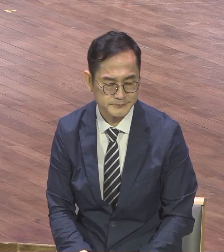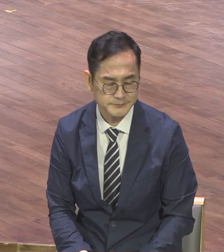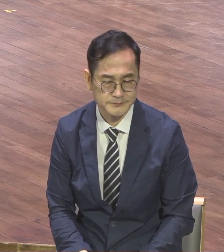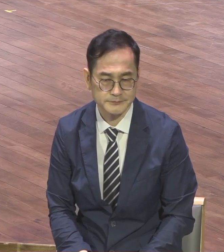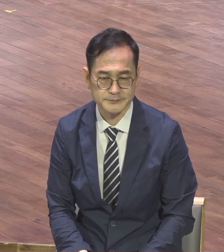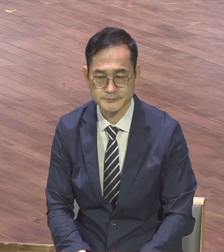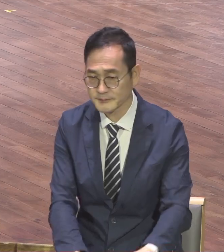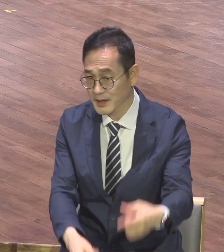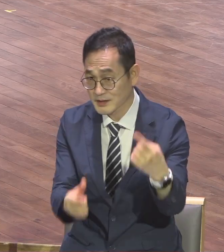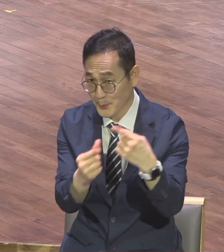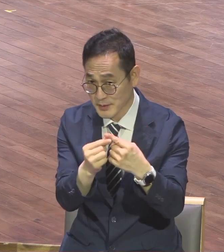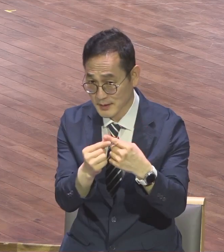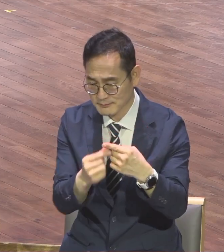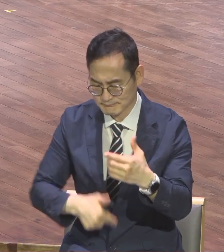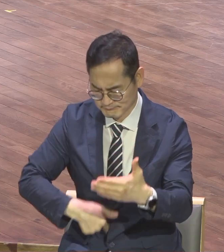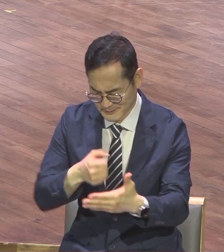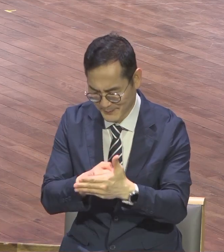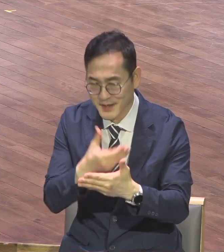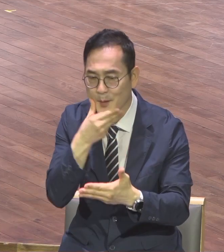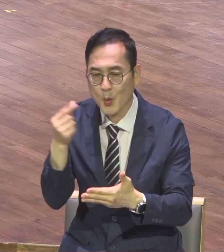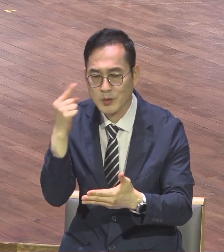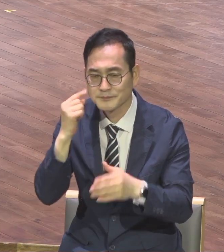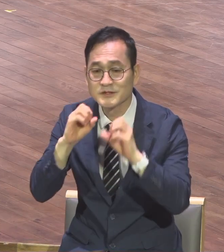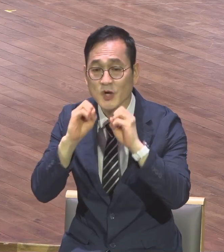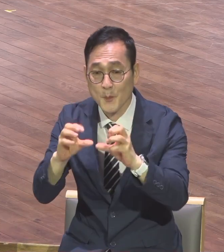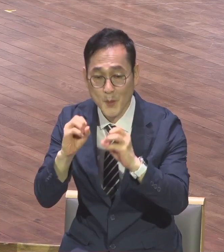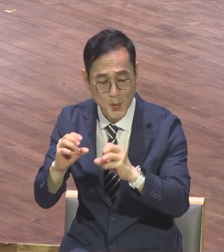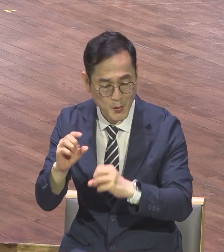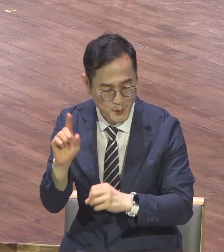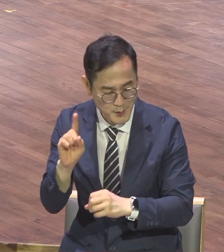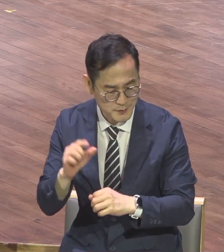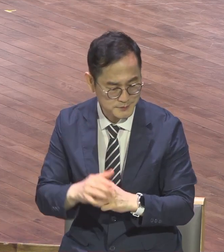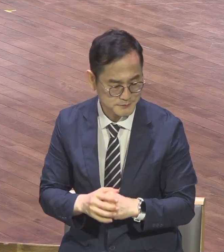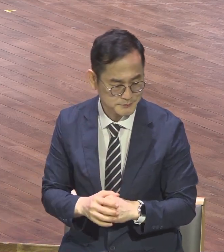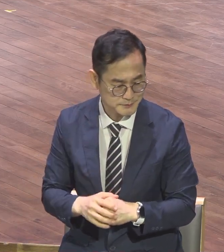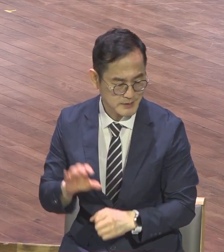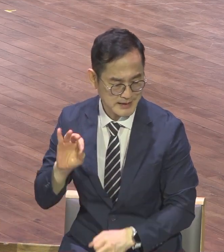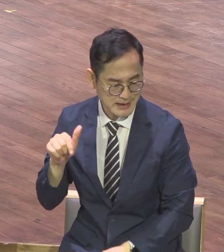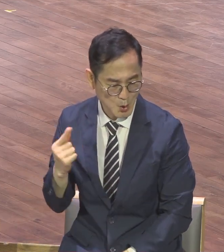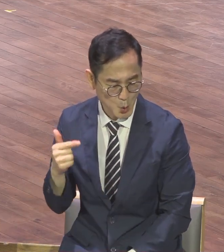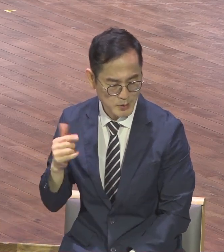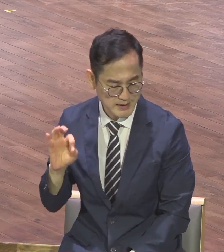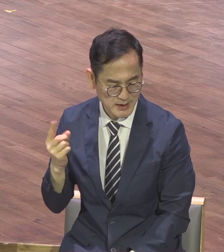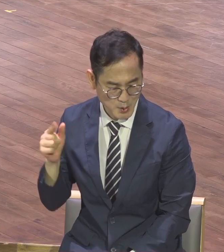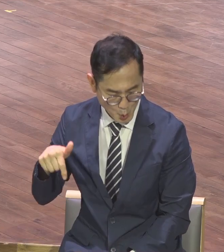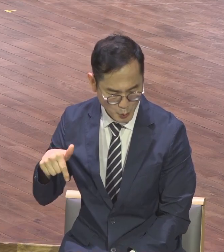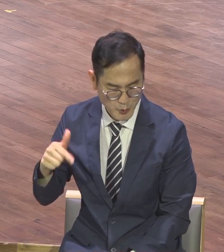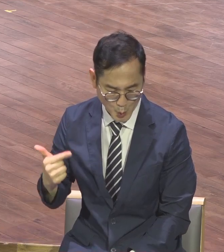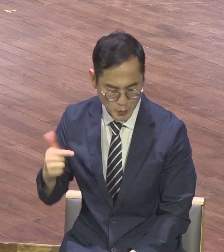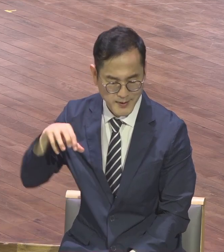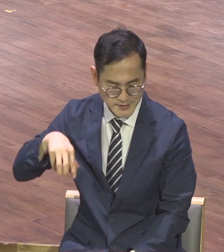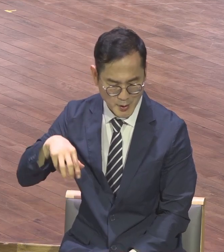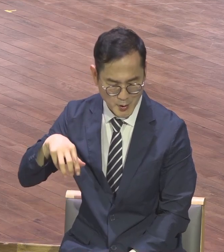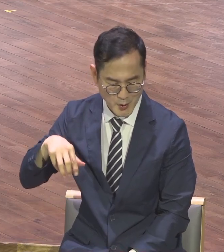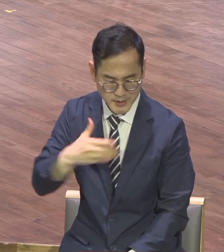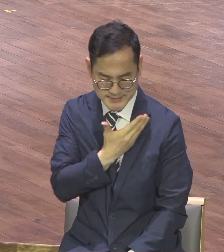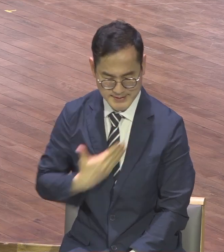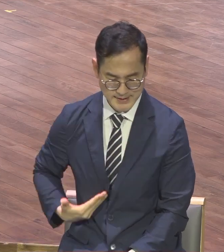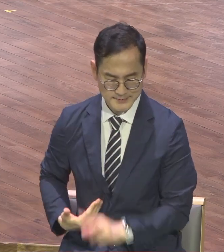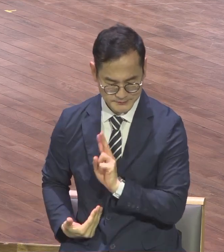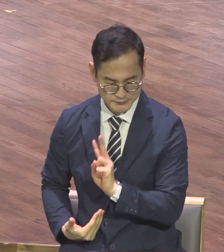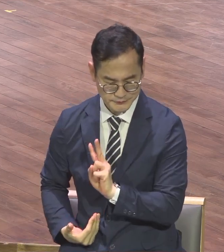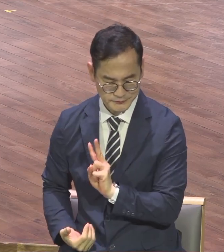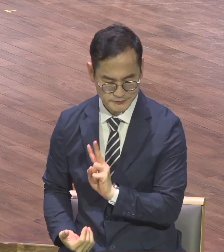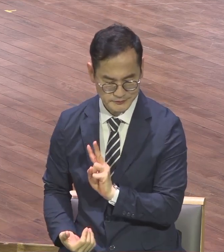그럼 첫째로 담대한 복음 선포입니다. 1절에 보니까 이에 이고니온에서 두 사도가 함께